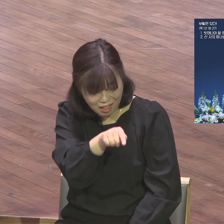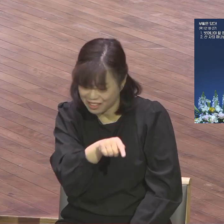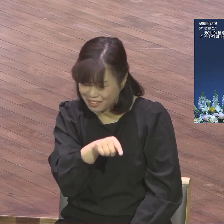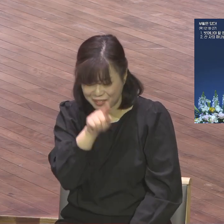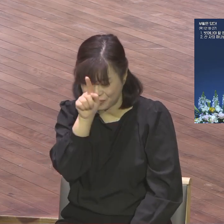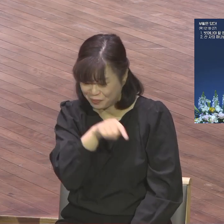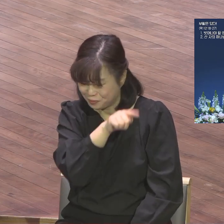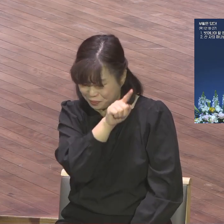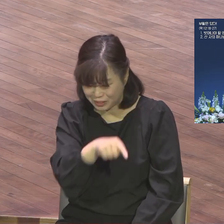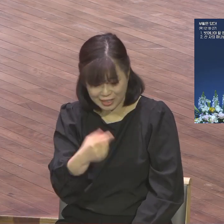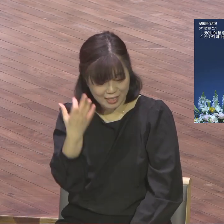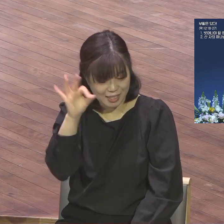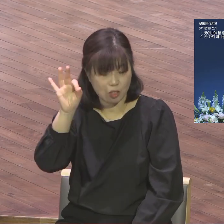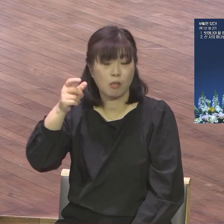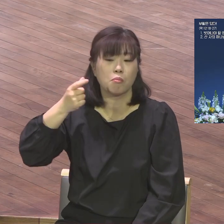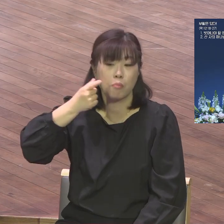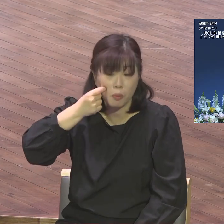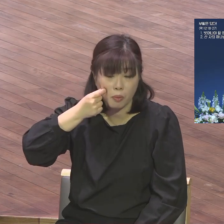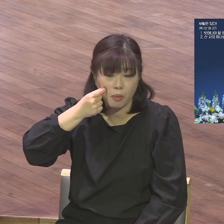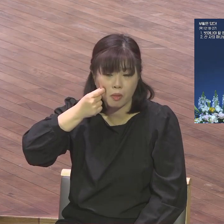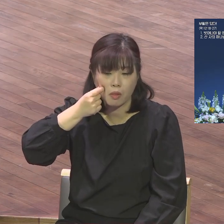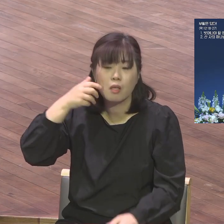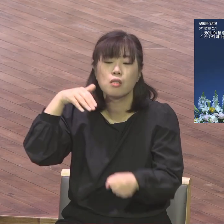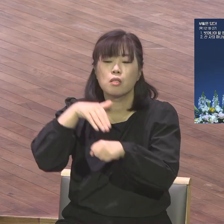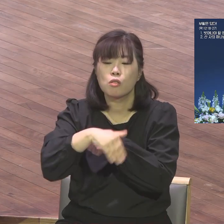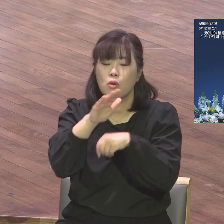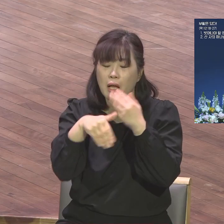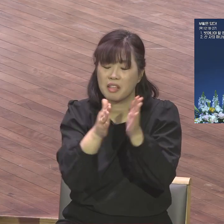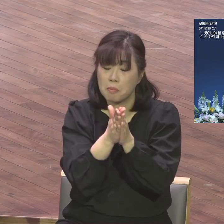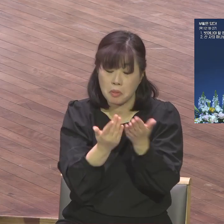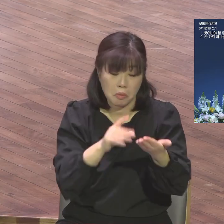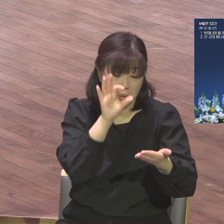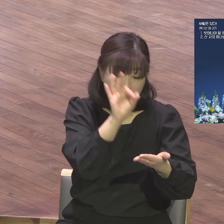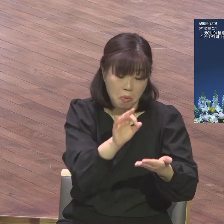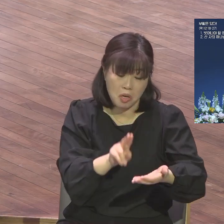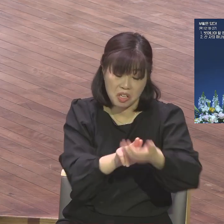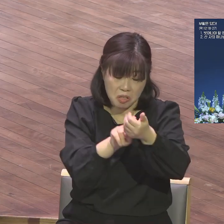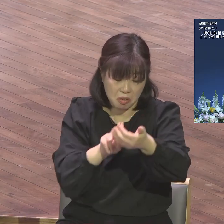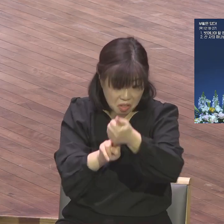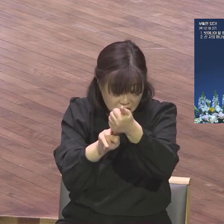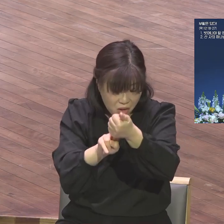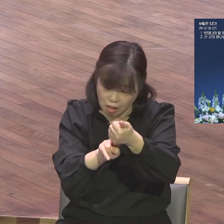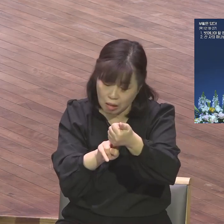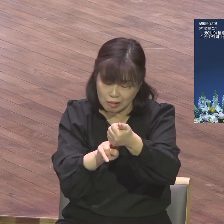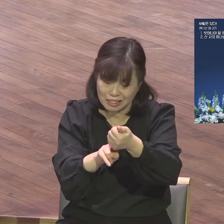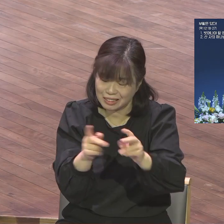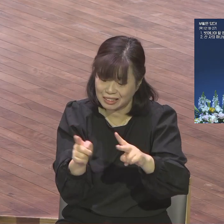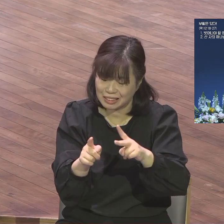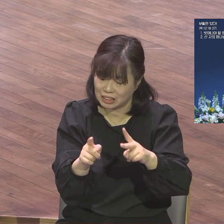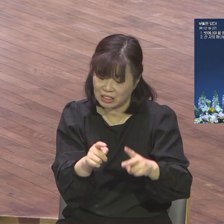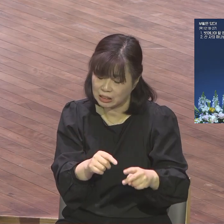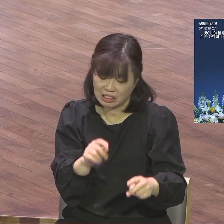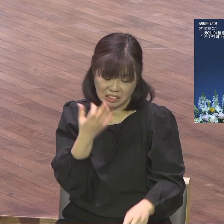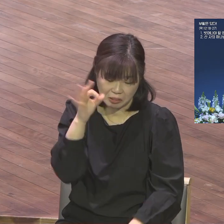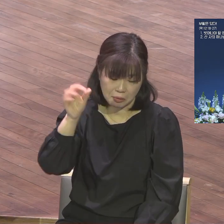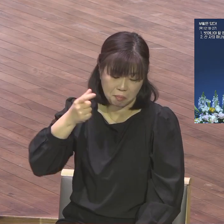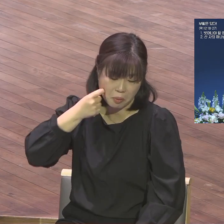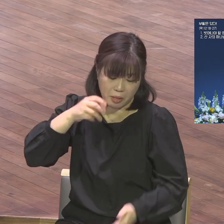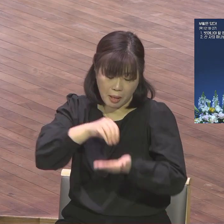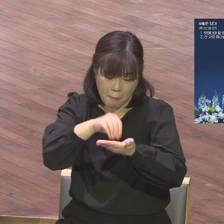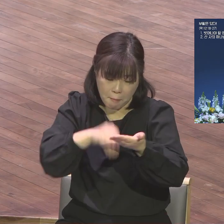안 받아들여요. 다시 말하면 영적인 부분을 다 부인합니다. 이게 자유주의입니다.